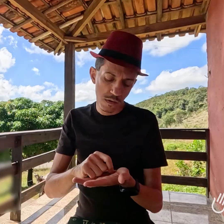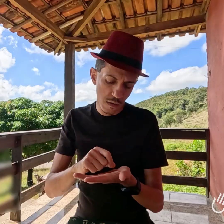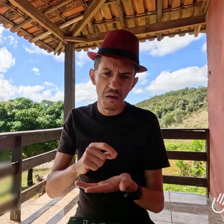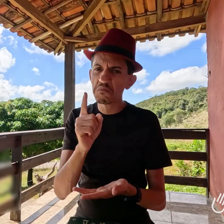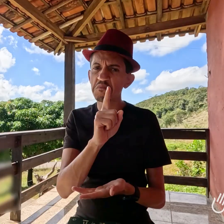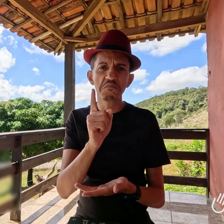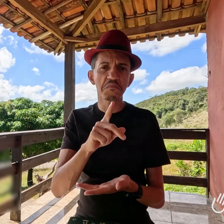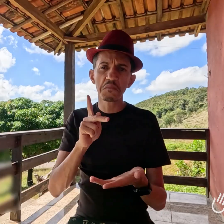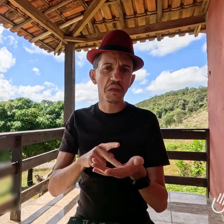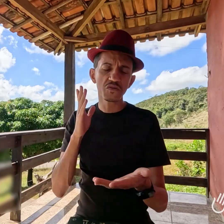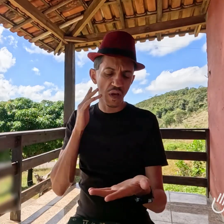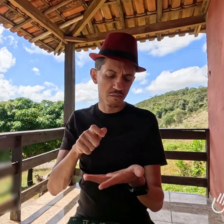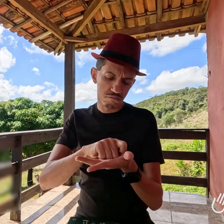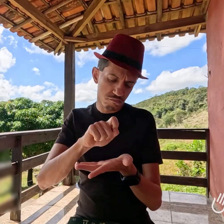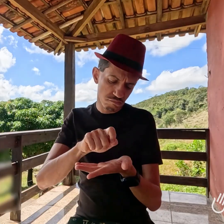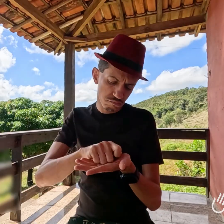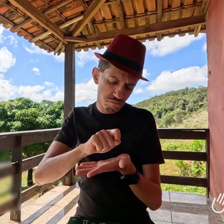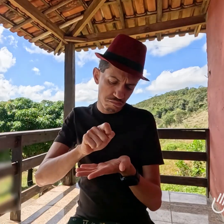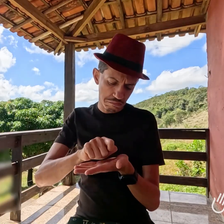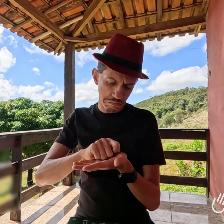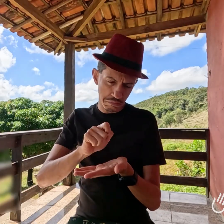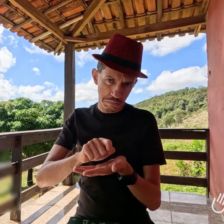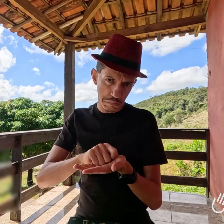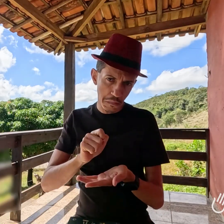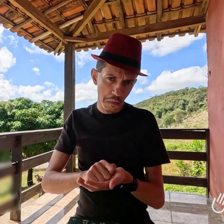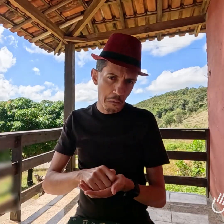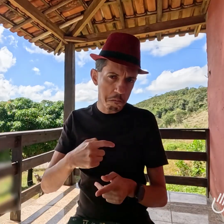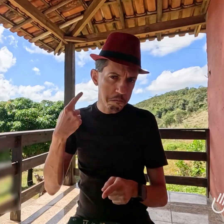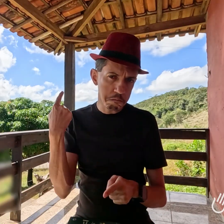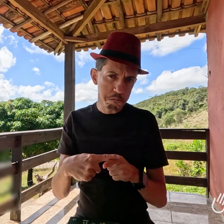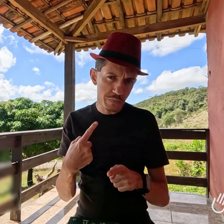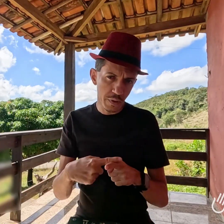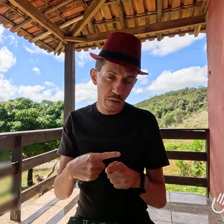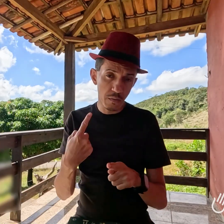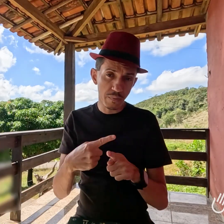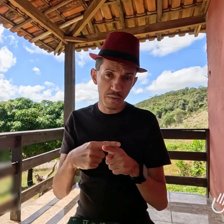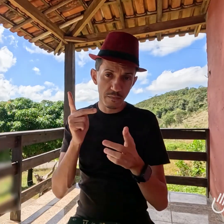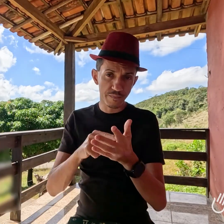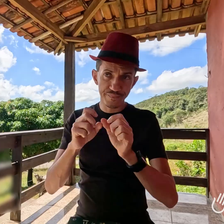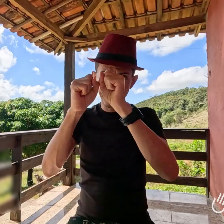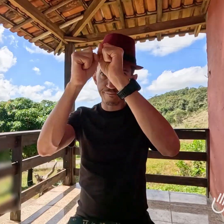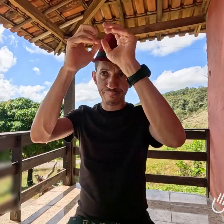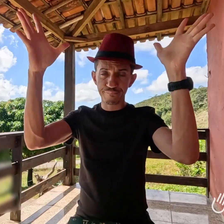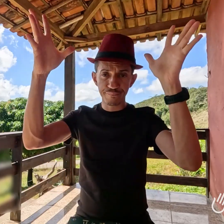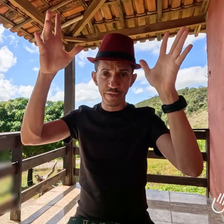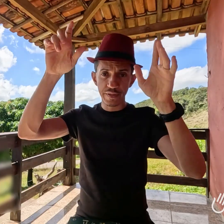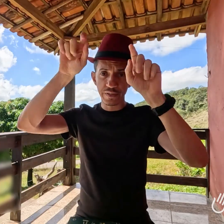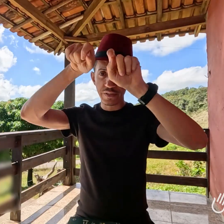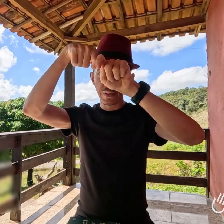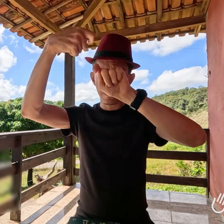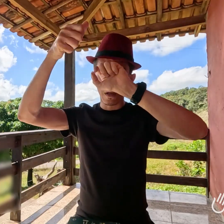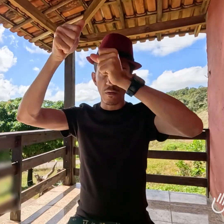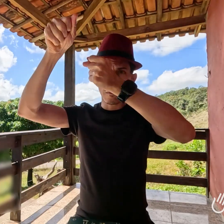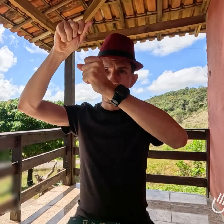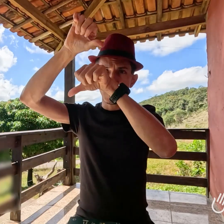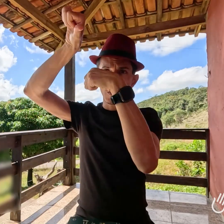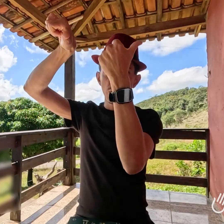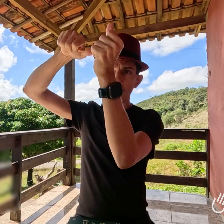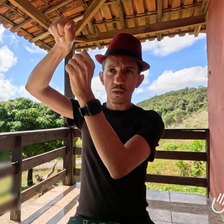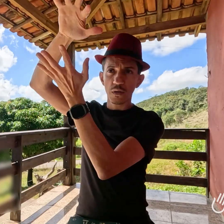vai escrever em escrita de sinais, muita gente para pensar, a gente não, a gente vai lá e já escreve de forma direta. Agora,